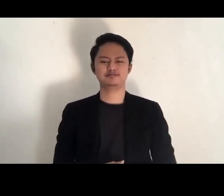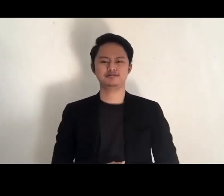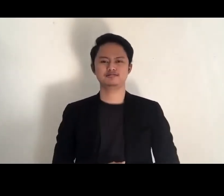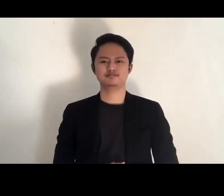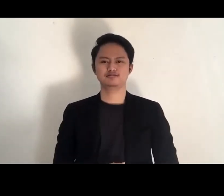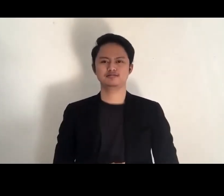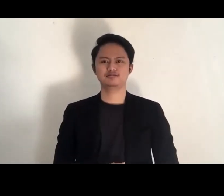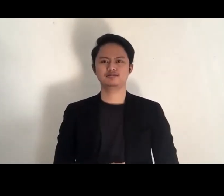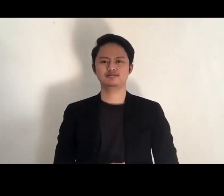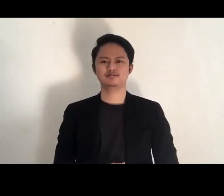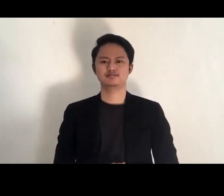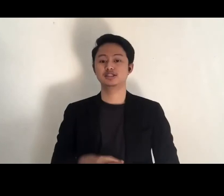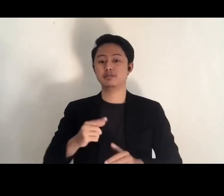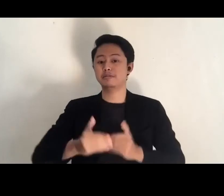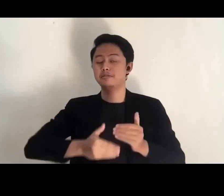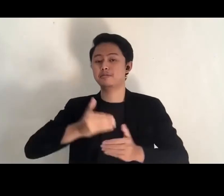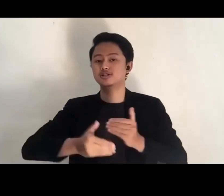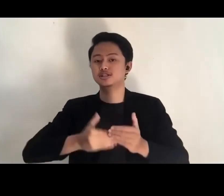terjadi dalam rangka